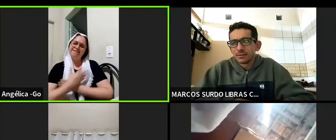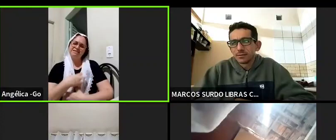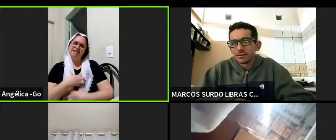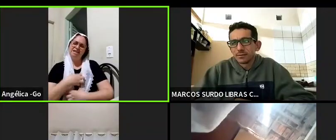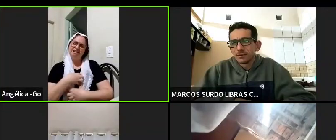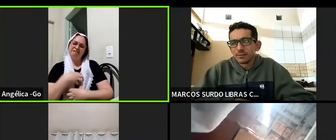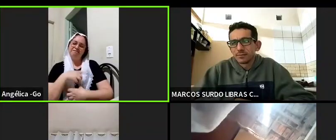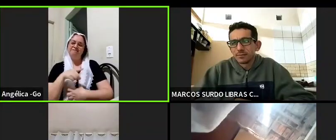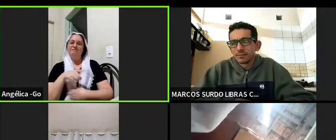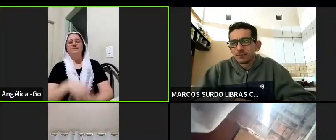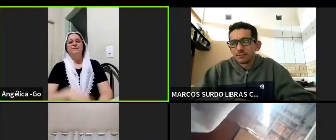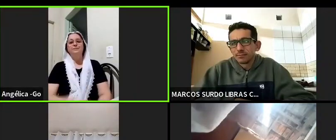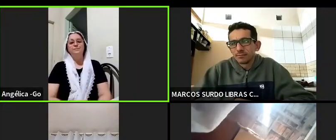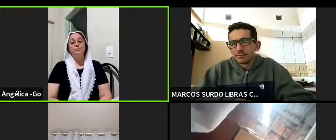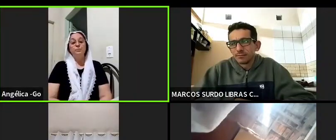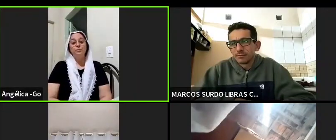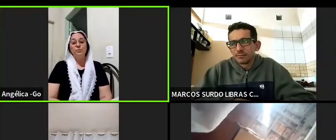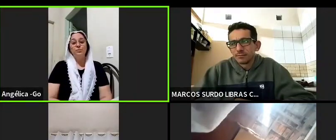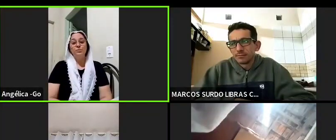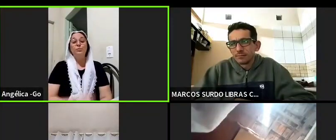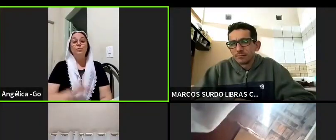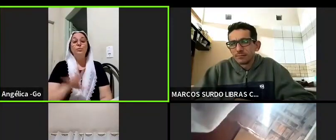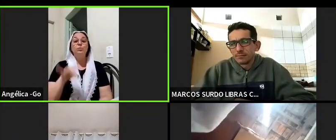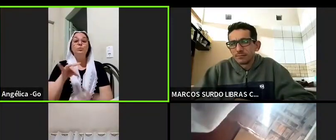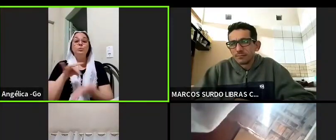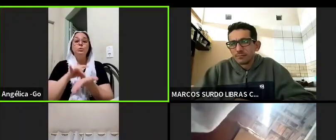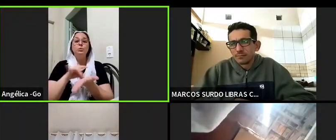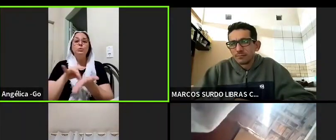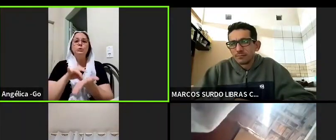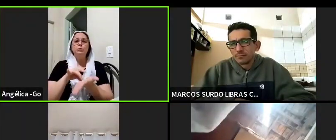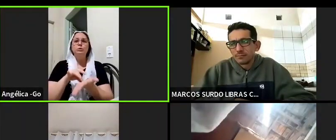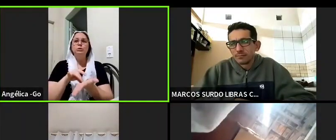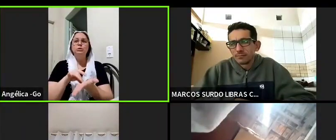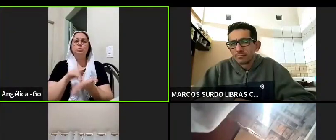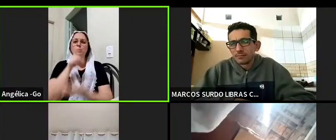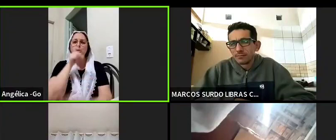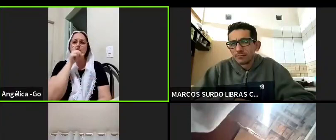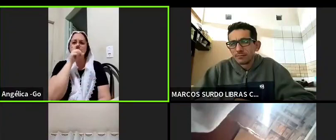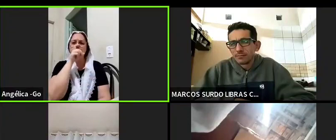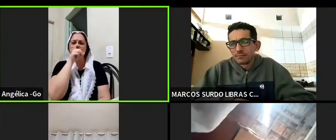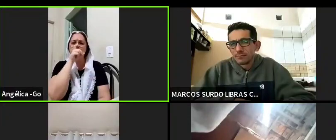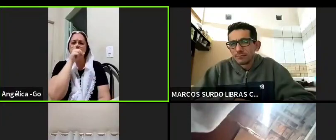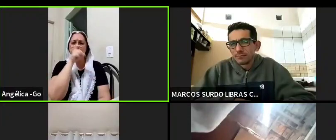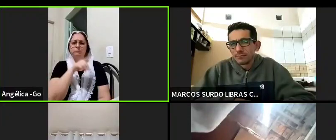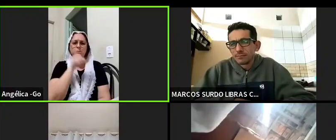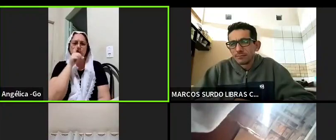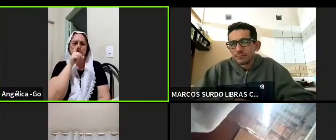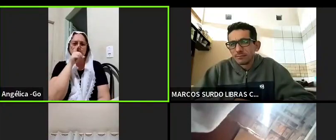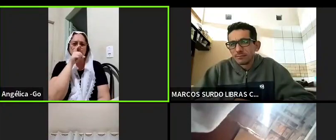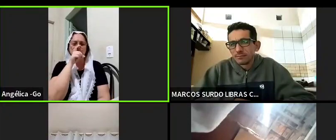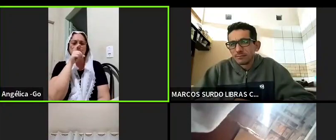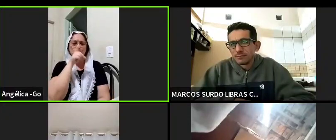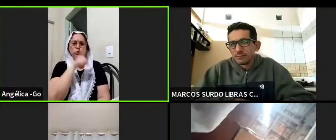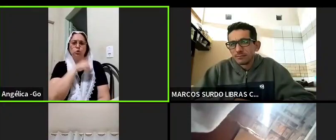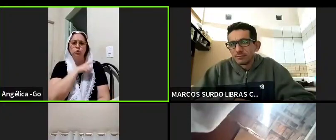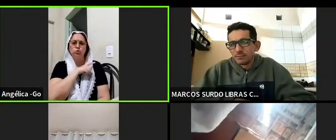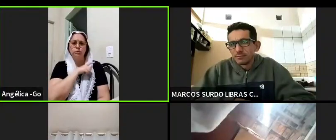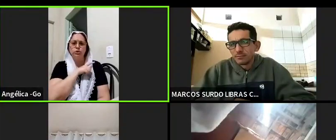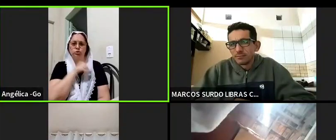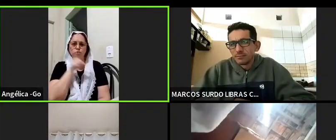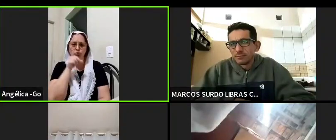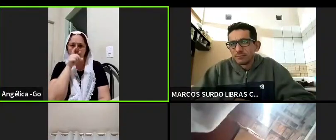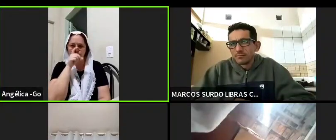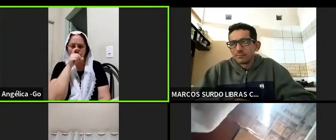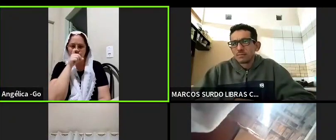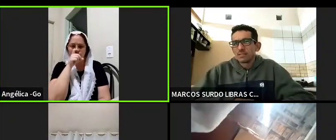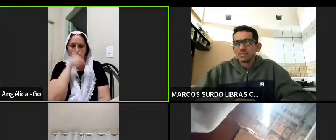Ele quer somente destruir uma história que eu estou escrevendo a teu respeito, e ele não destrói porque o escritor é Jesus Cristo.